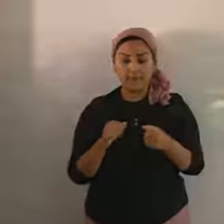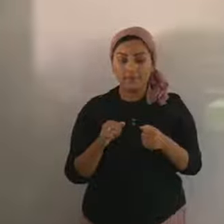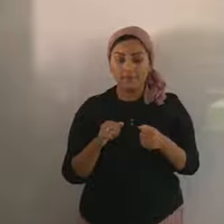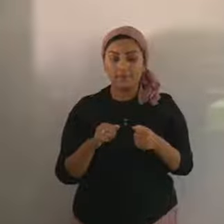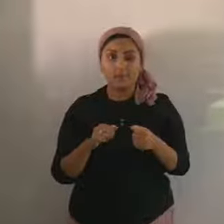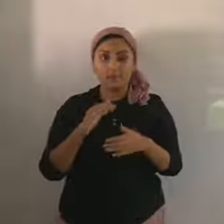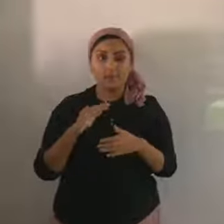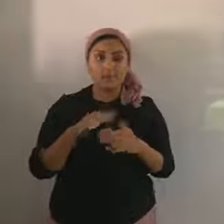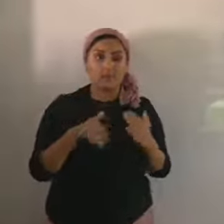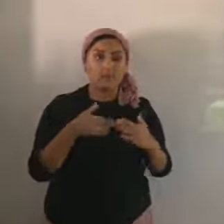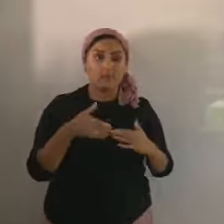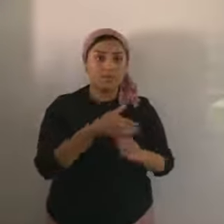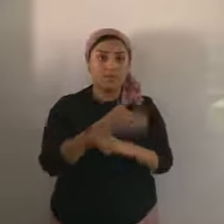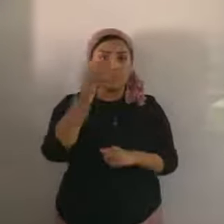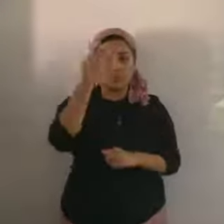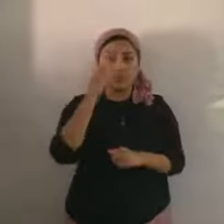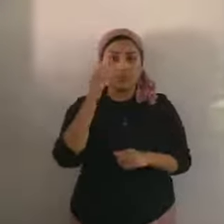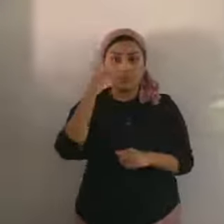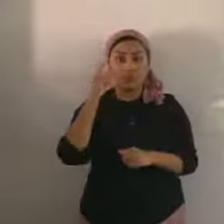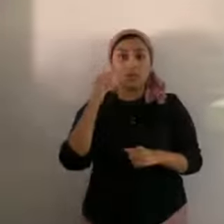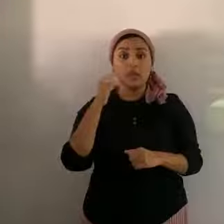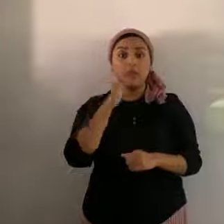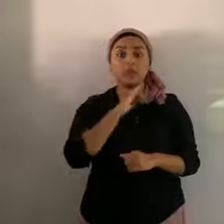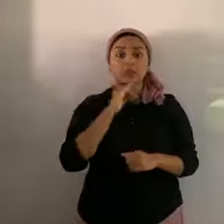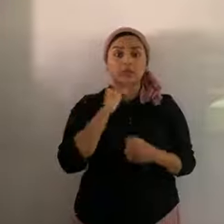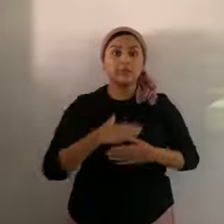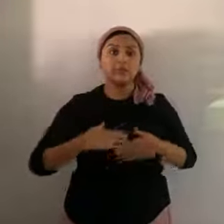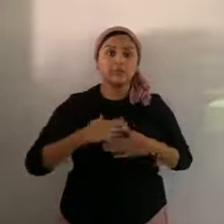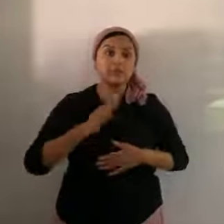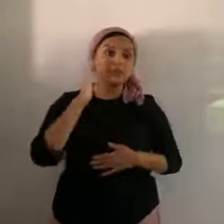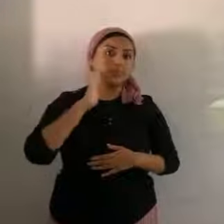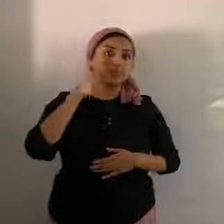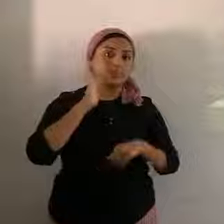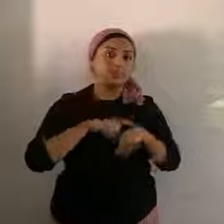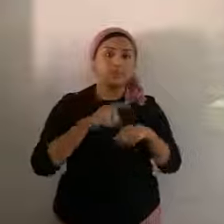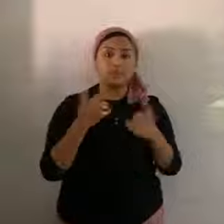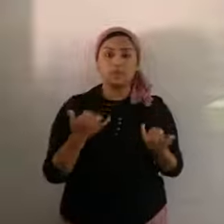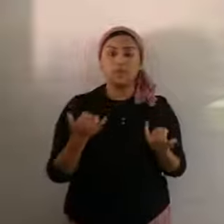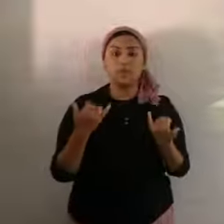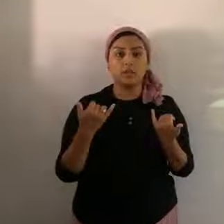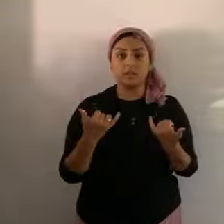del Todopoderoso, de que gozaba Israel en ese tiempo